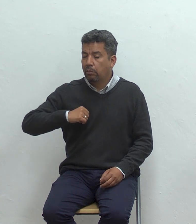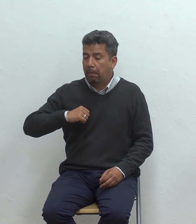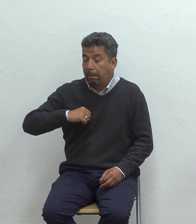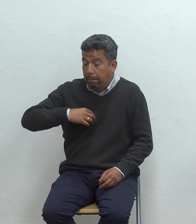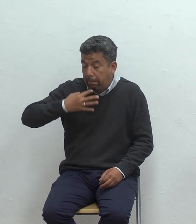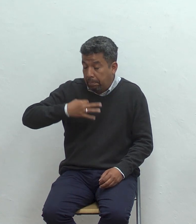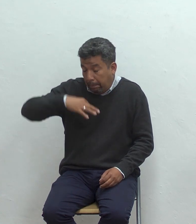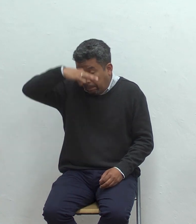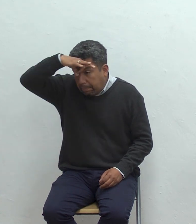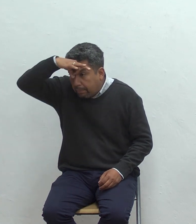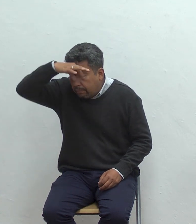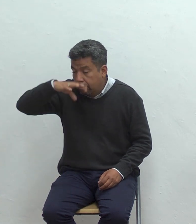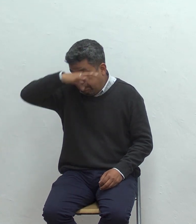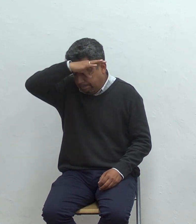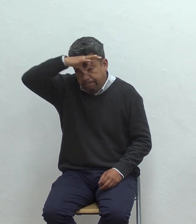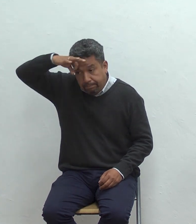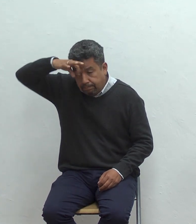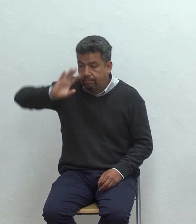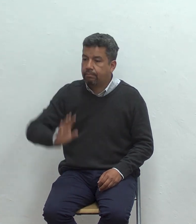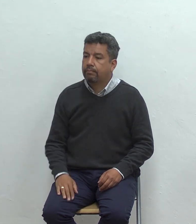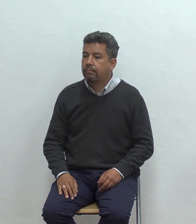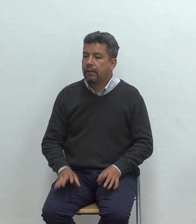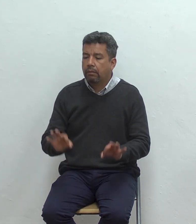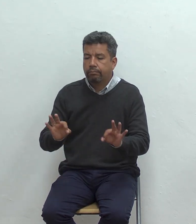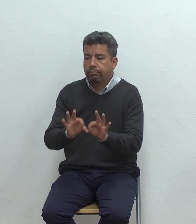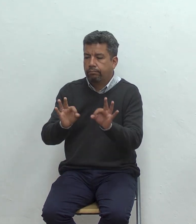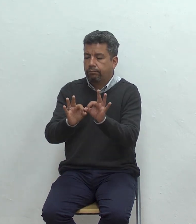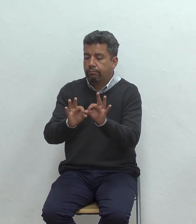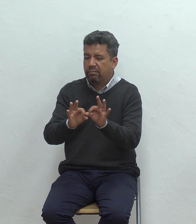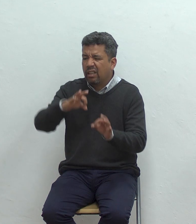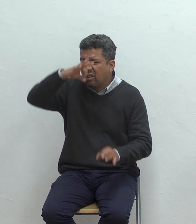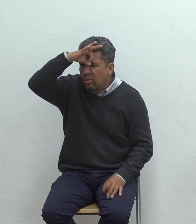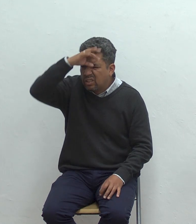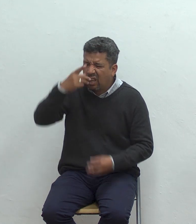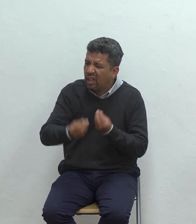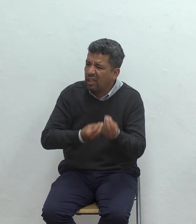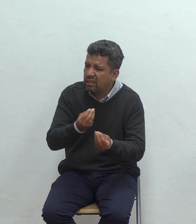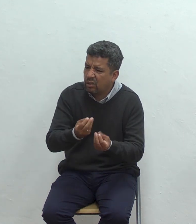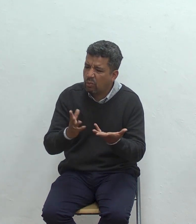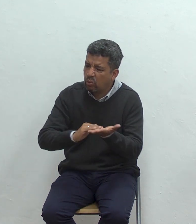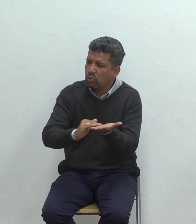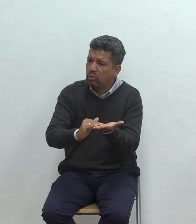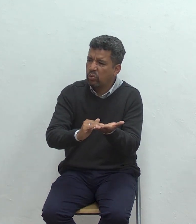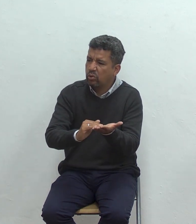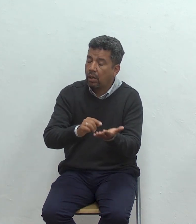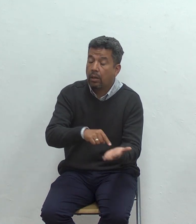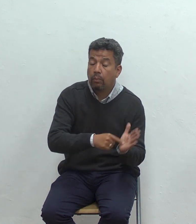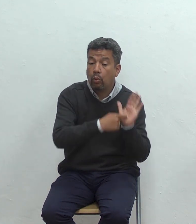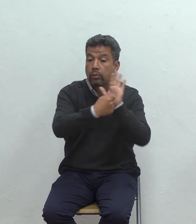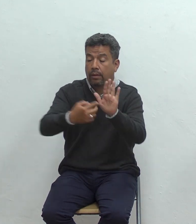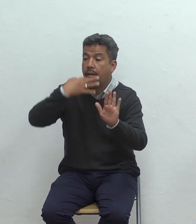idea. Bueno, eso es muy sencillo. Ante la ignorancia lo único que hay que hacer es mostrar la